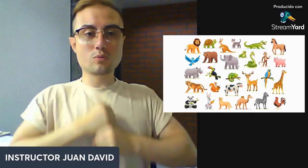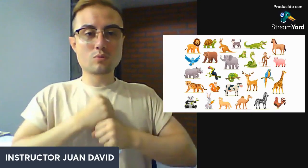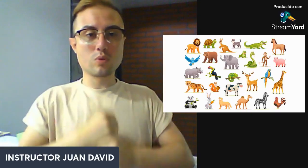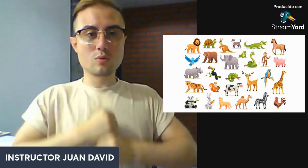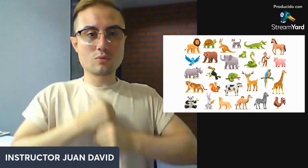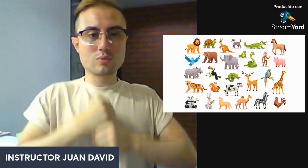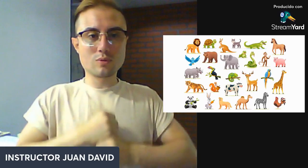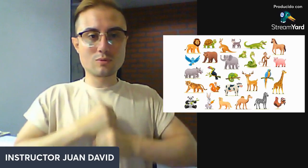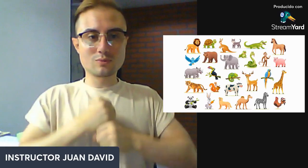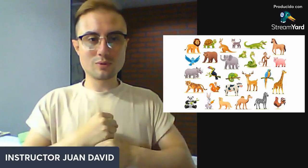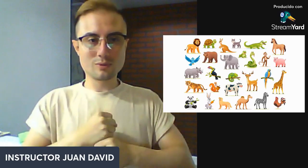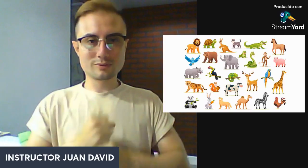Caballo.